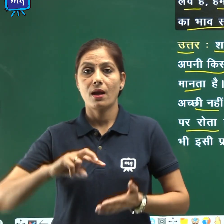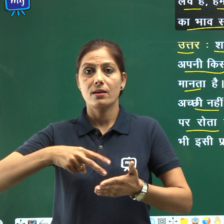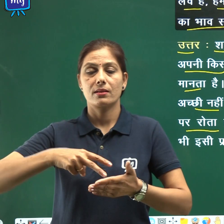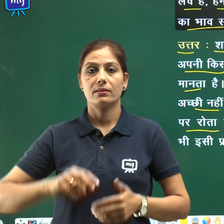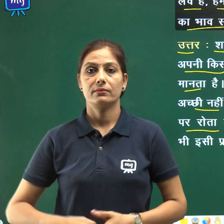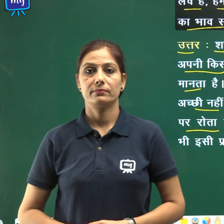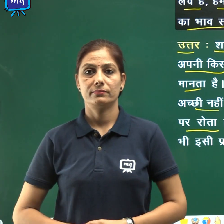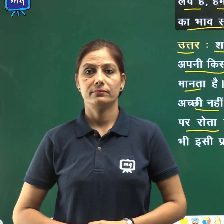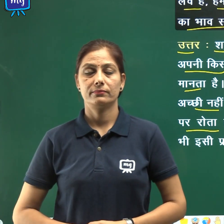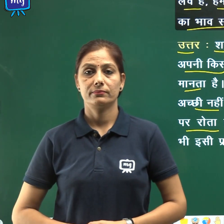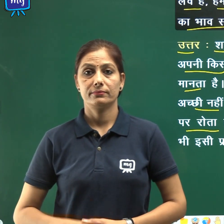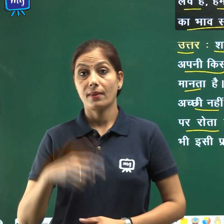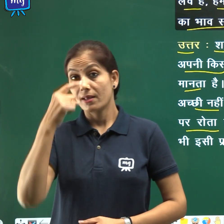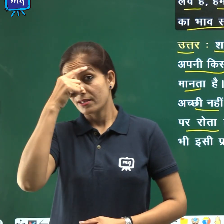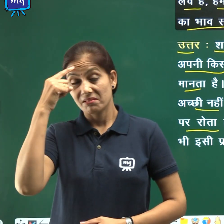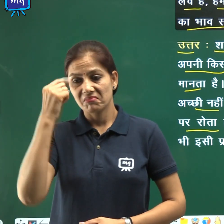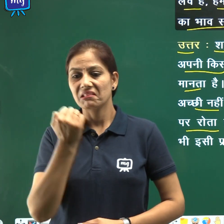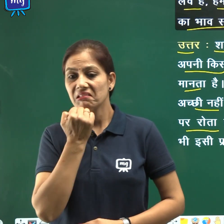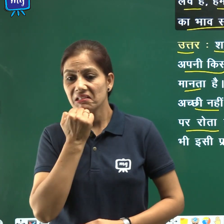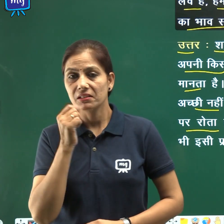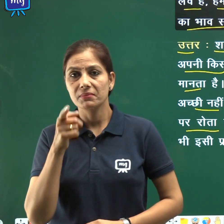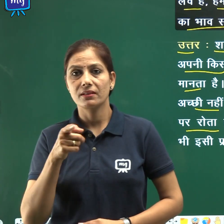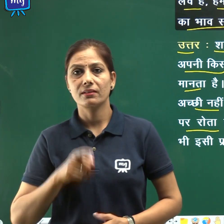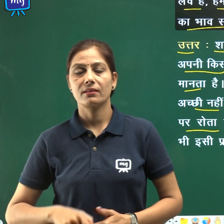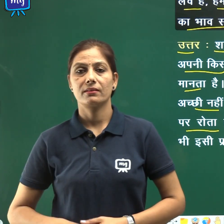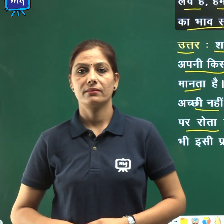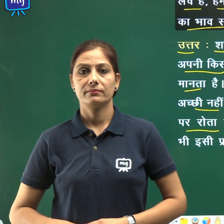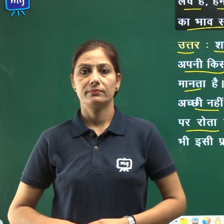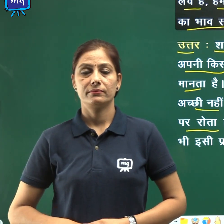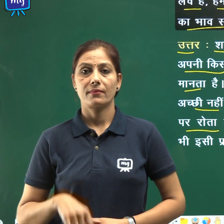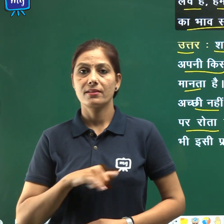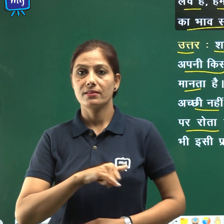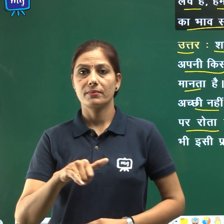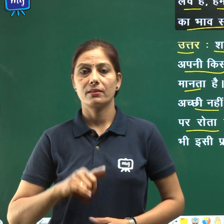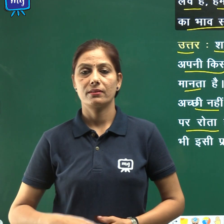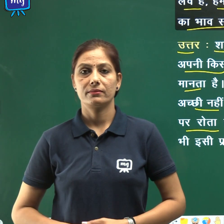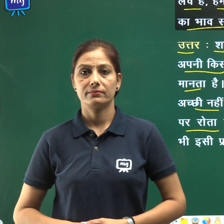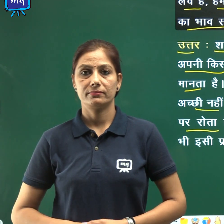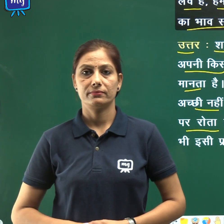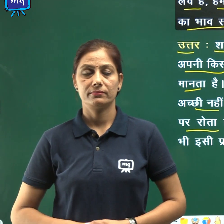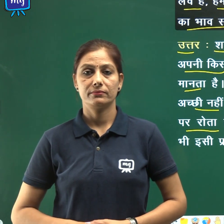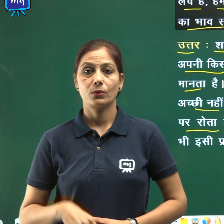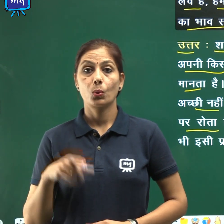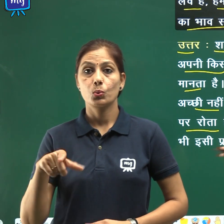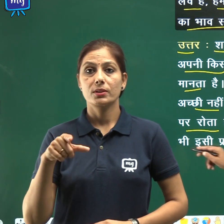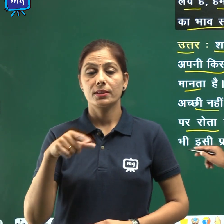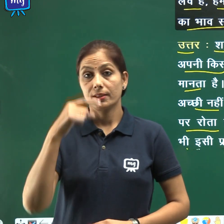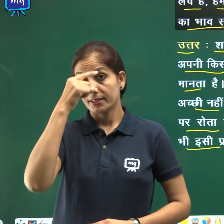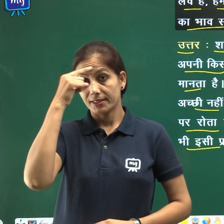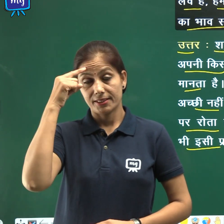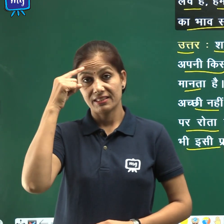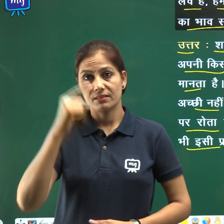अर्थात किस्मत की गलती बताता है। इसी प्रकार उसकी किस्मत